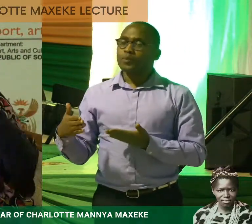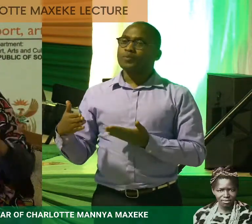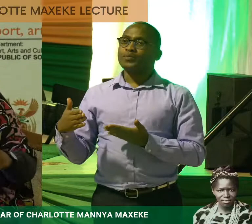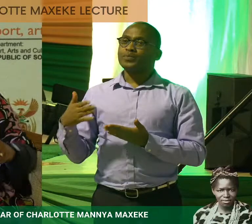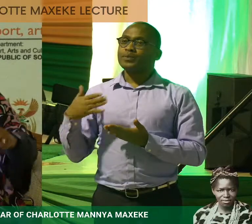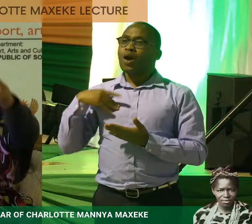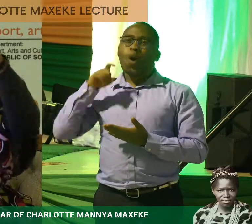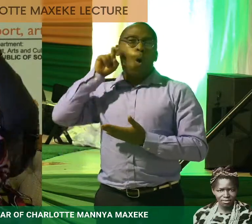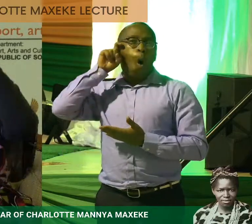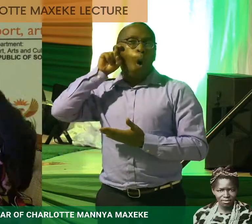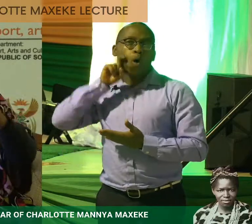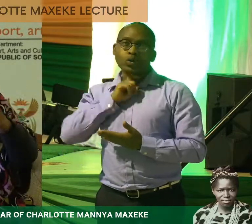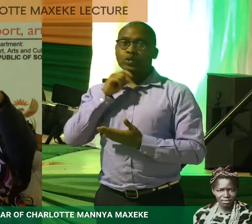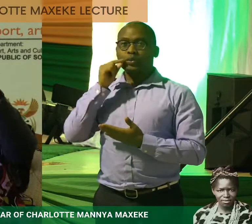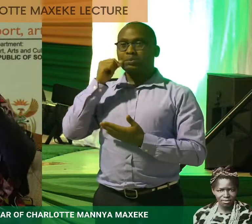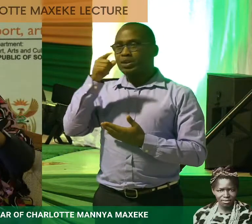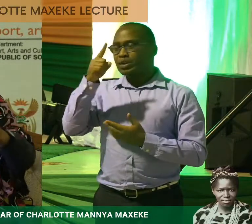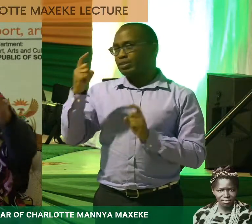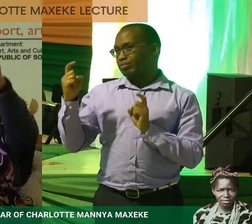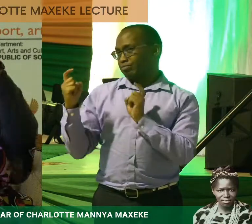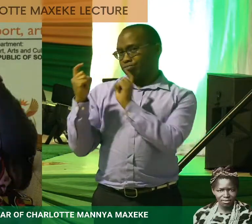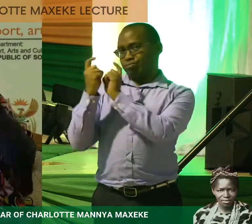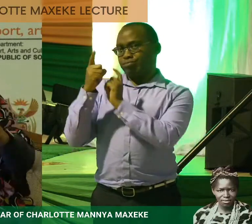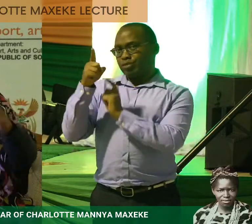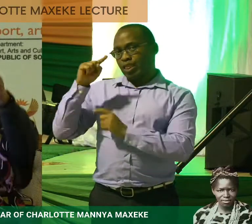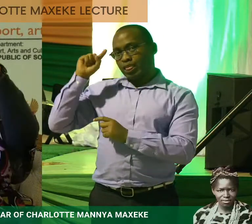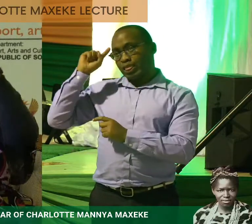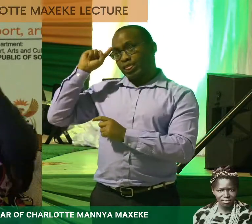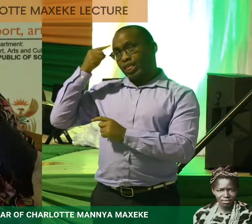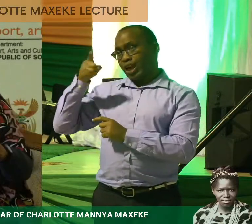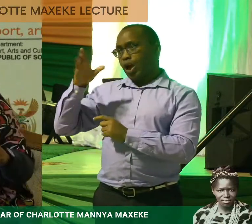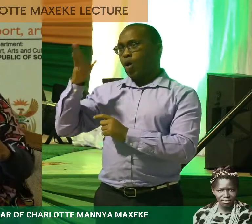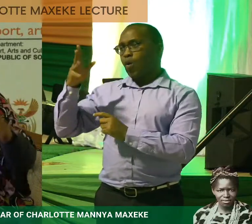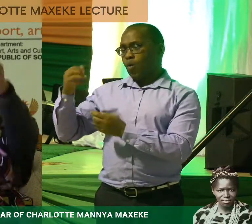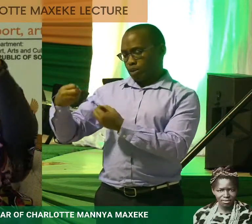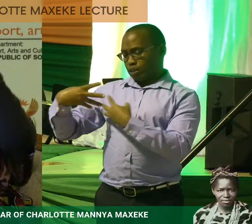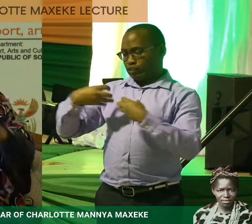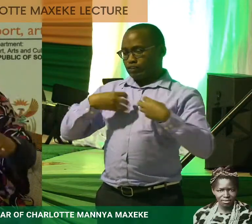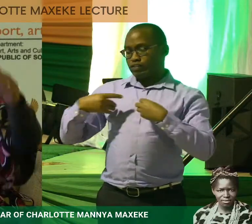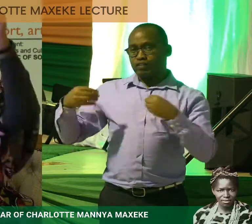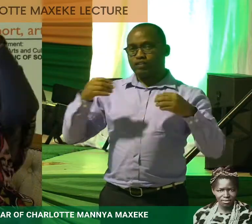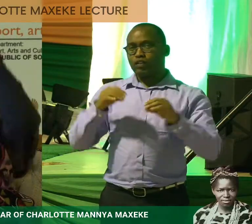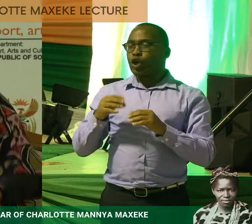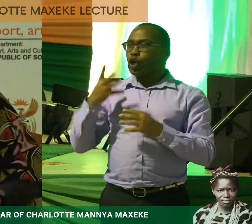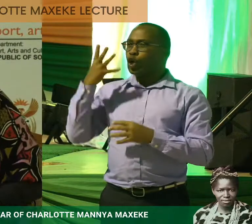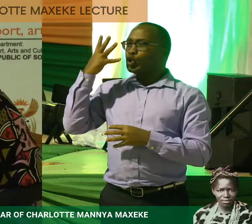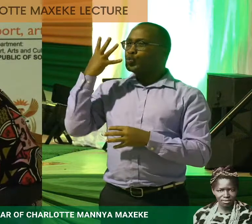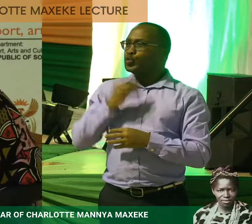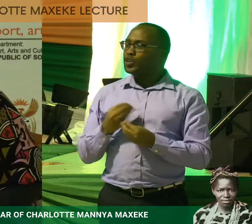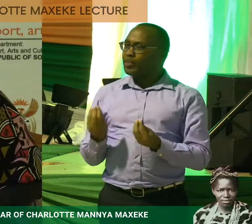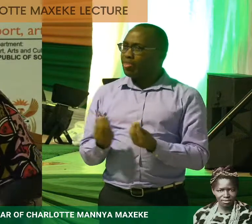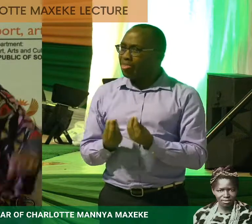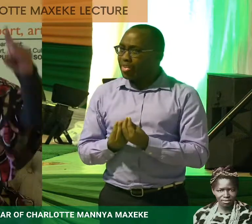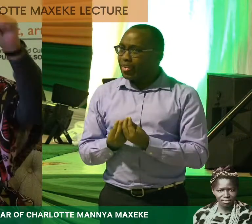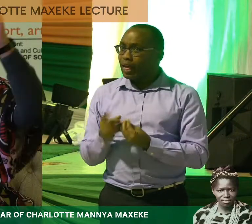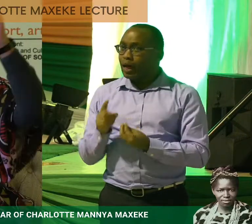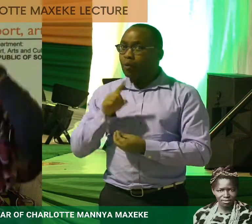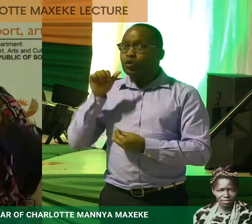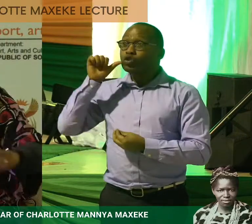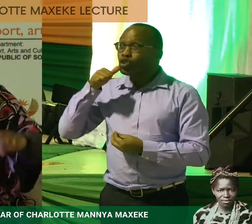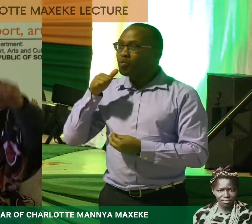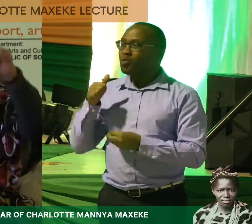Wayeke namadoda amadala enicinga into yobana azawunithengela into ezinhle ngomso